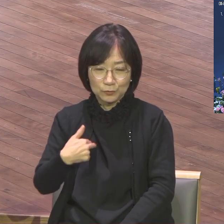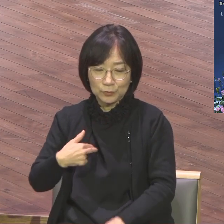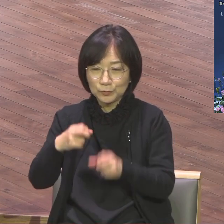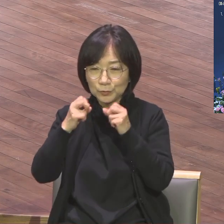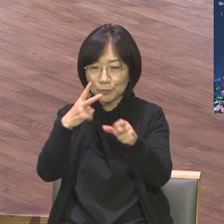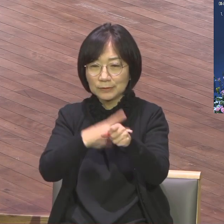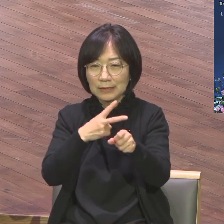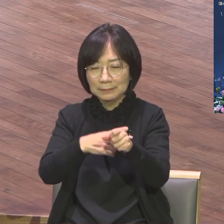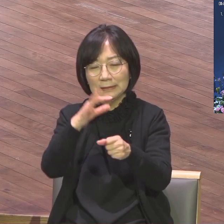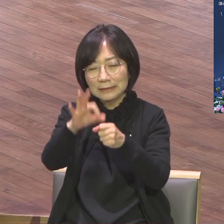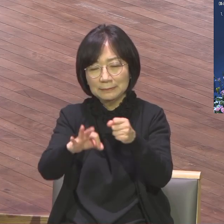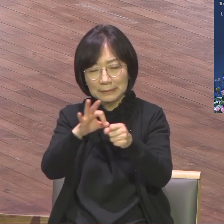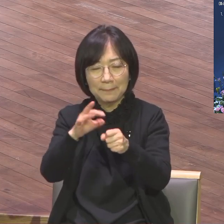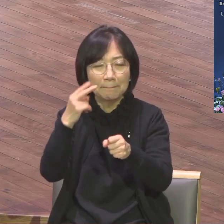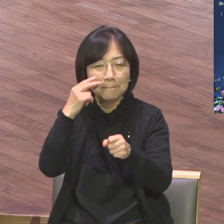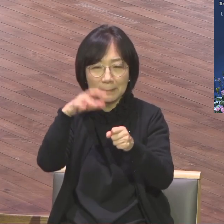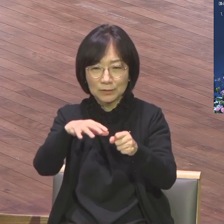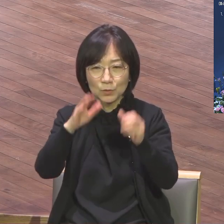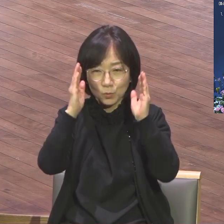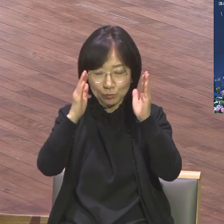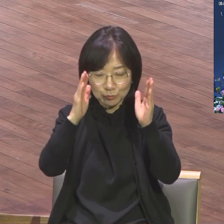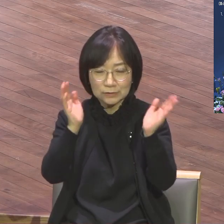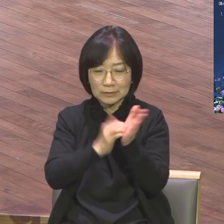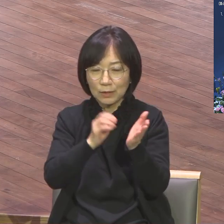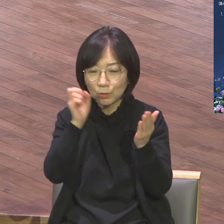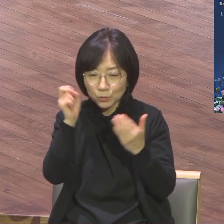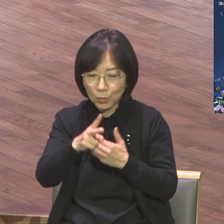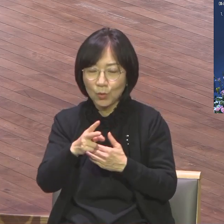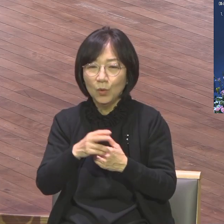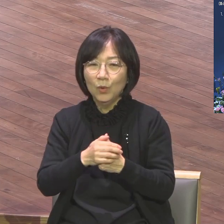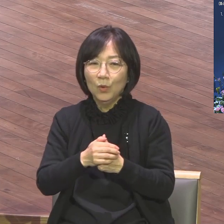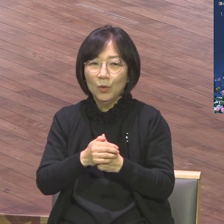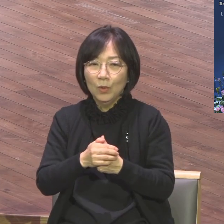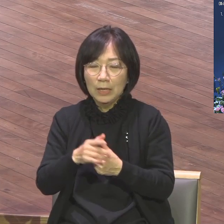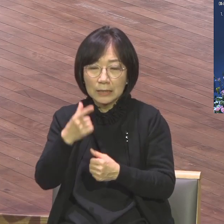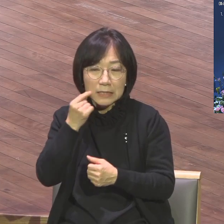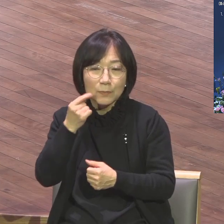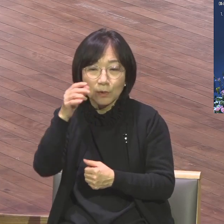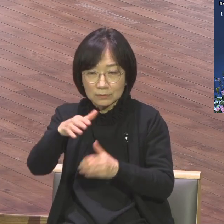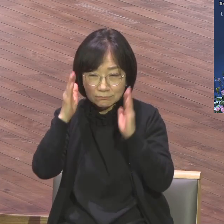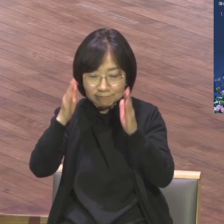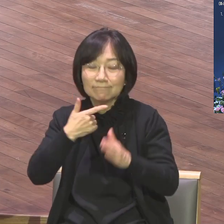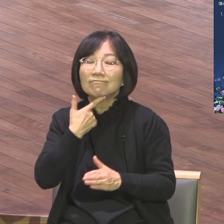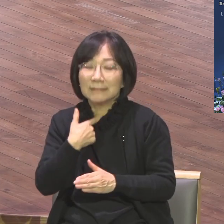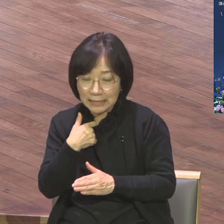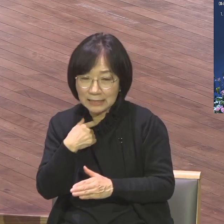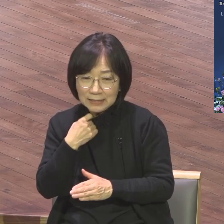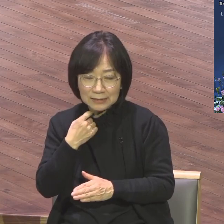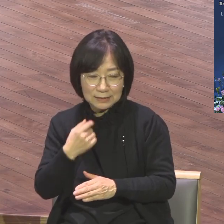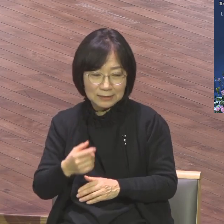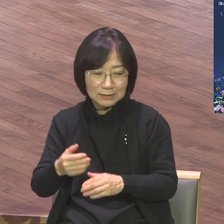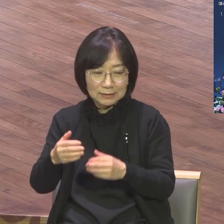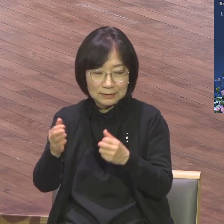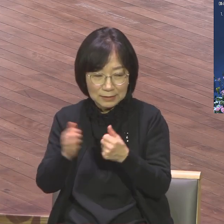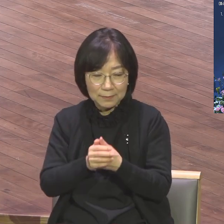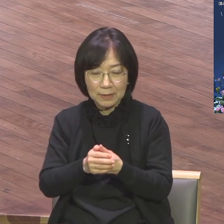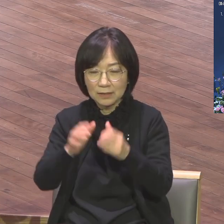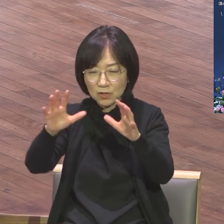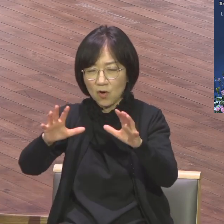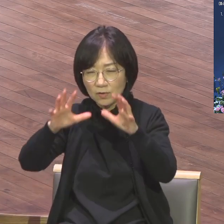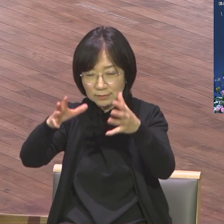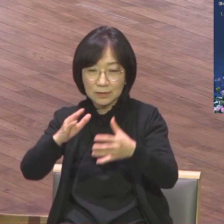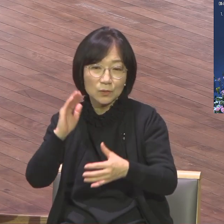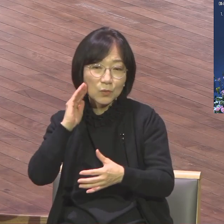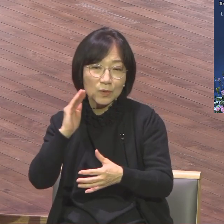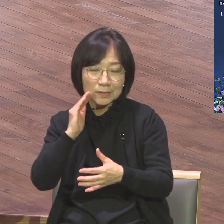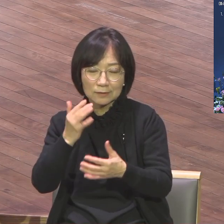때문에 그리고 또 일본서도 공부를 했잖아요. 그 일어 뭐 미국 뭐 전 세계 이 농인들하고